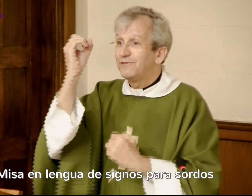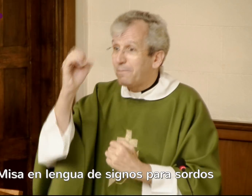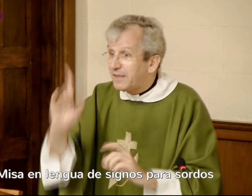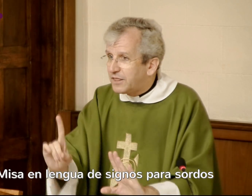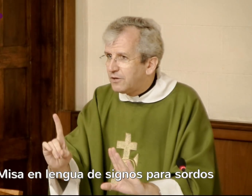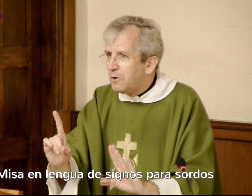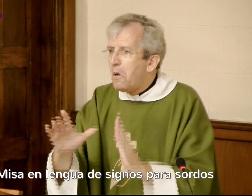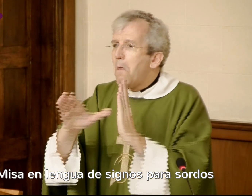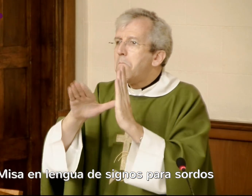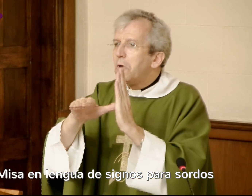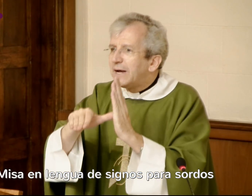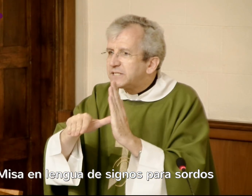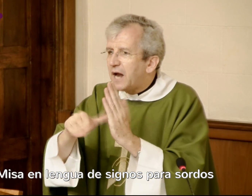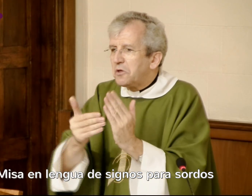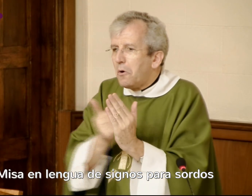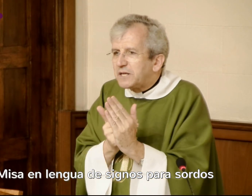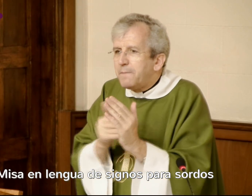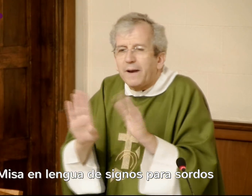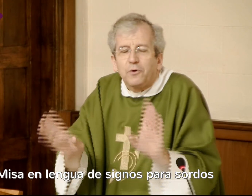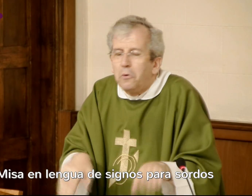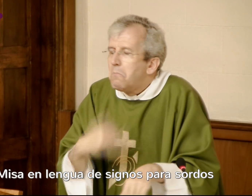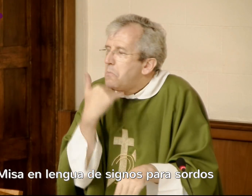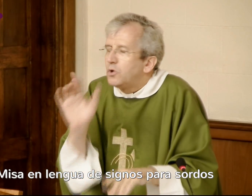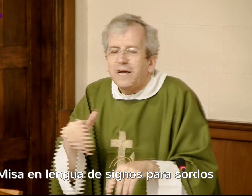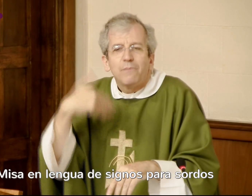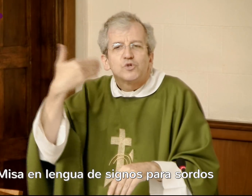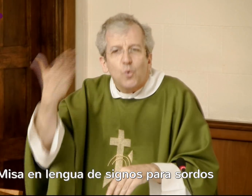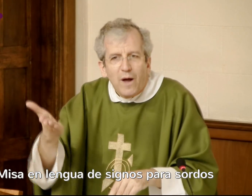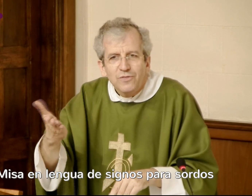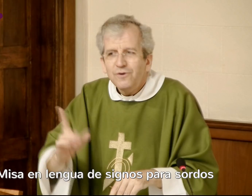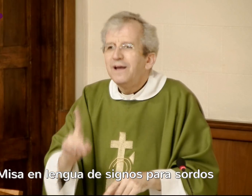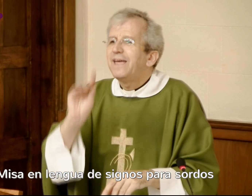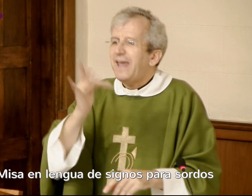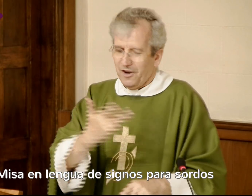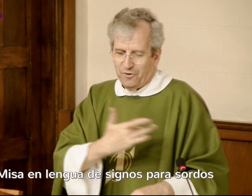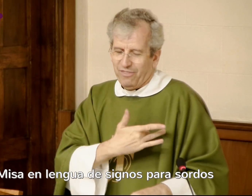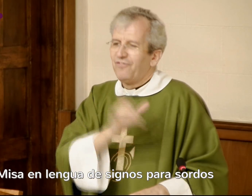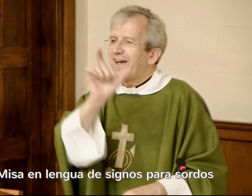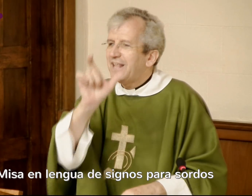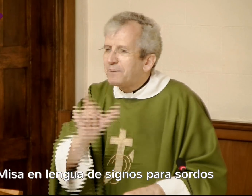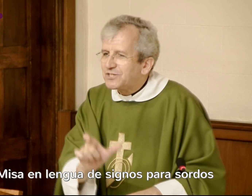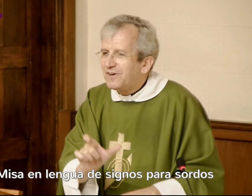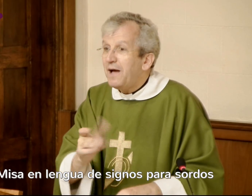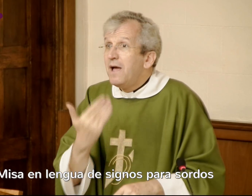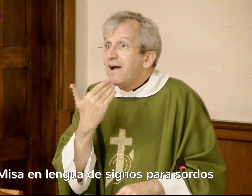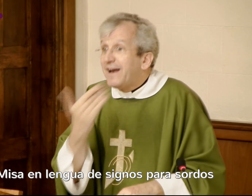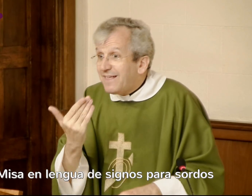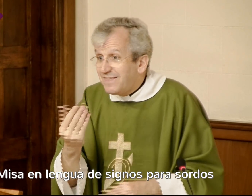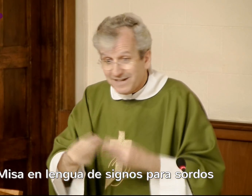nuestra predicación, pero más tarde o más temprano, no sabemos cuándo, el corazón de aquella persona, gracias